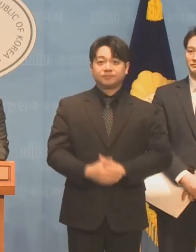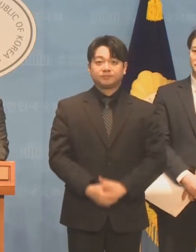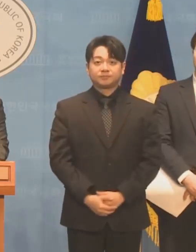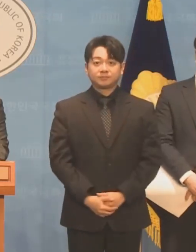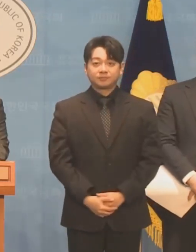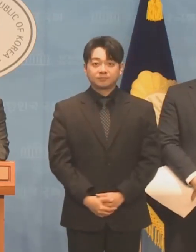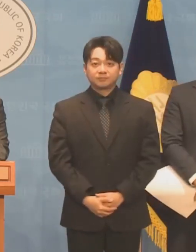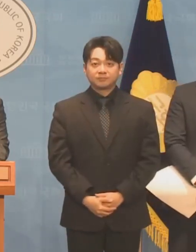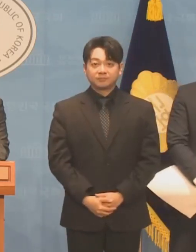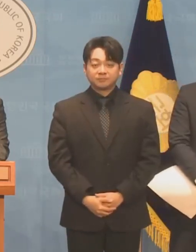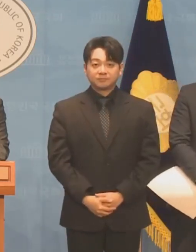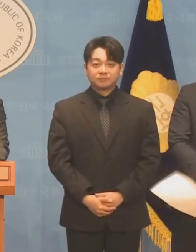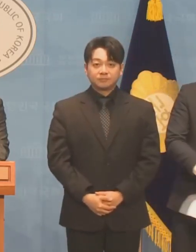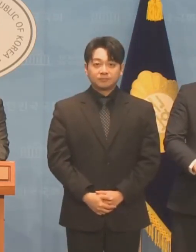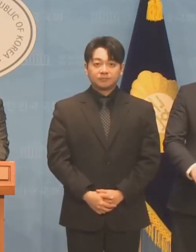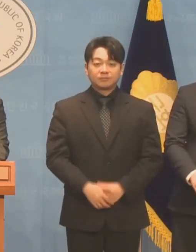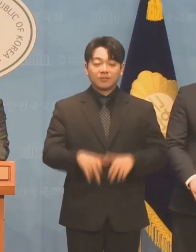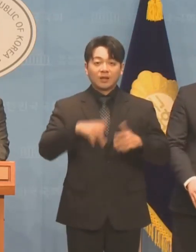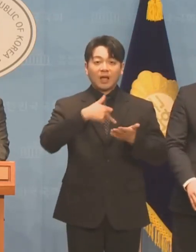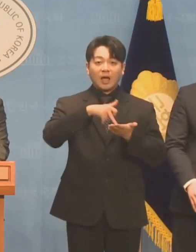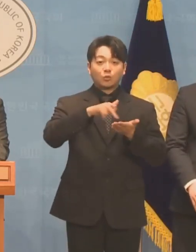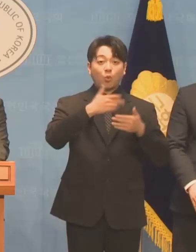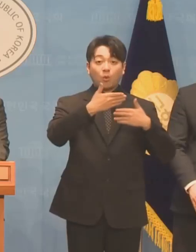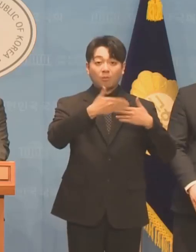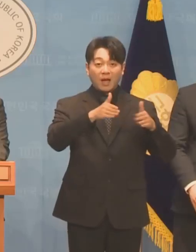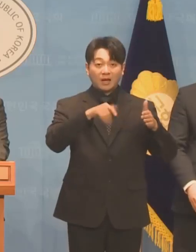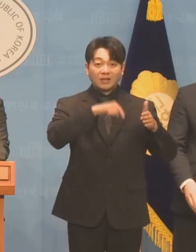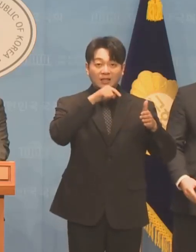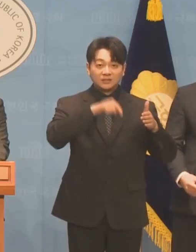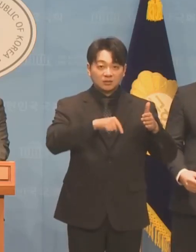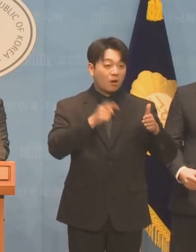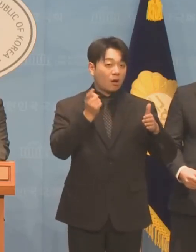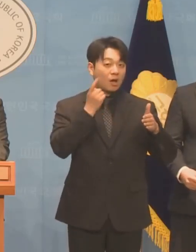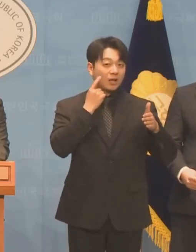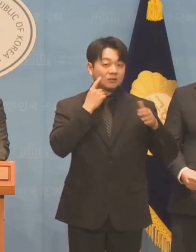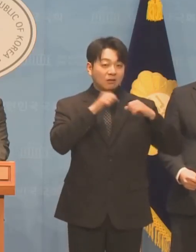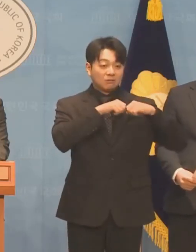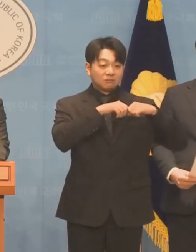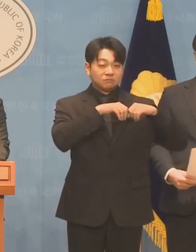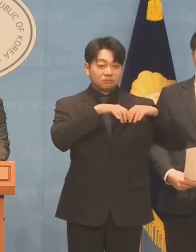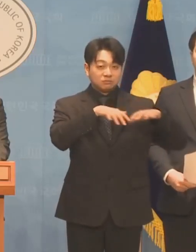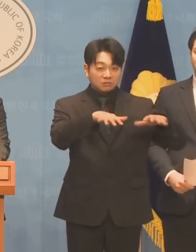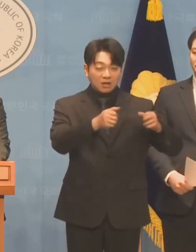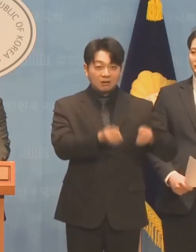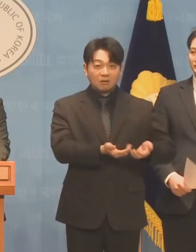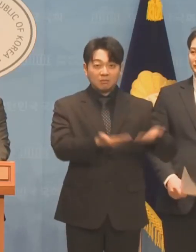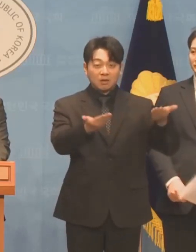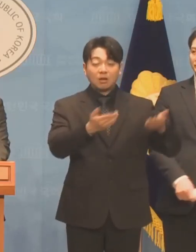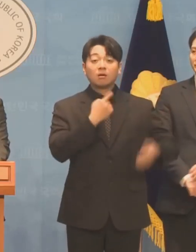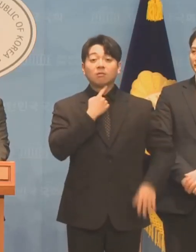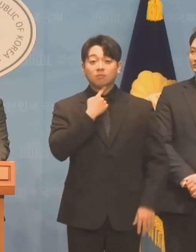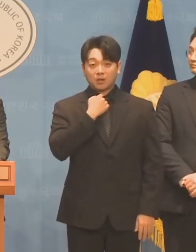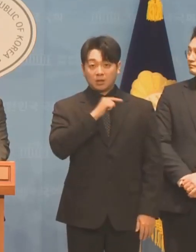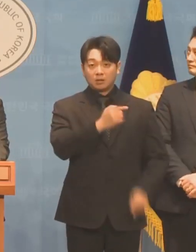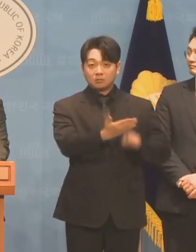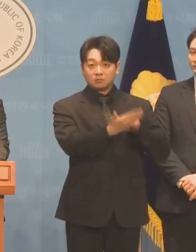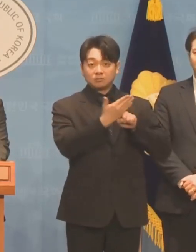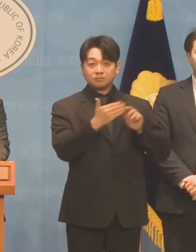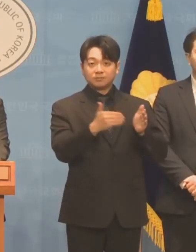단톡방을 통해 부정선거 음모론 등 허위 정보를 조직적으로 유포한 사실이 드러난 바 있습니다.